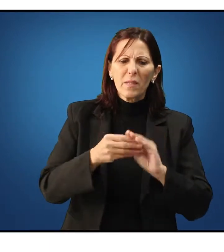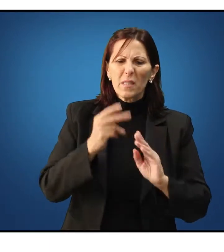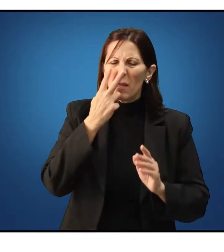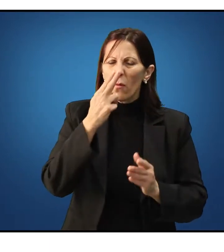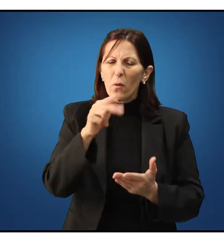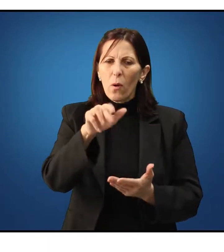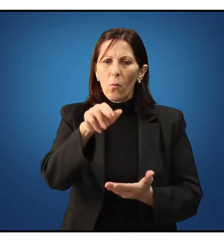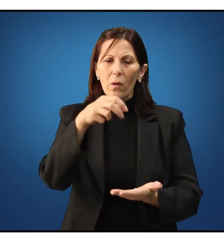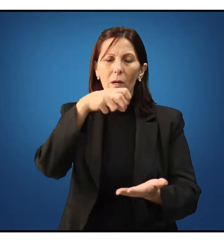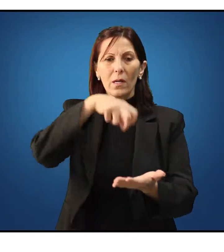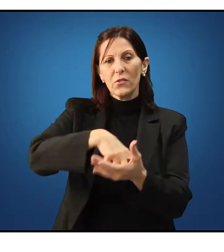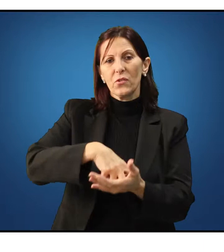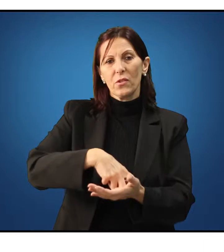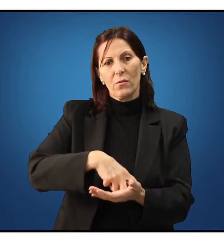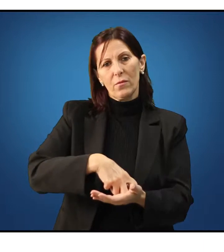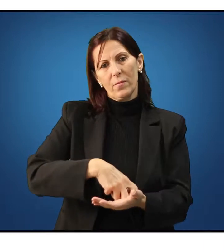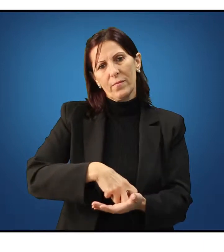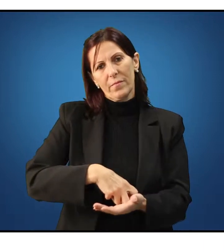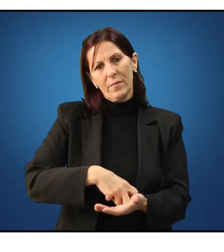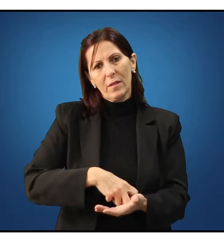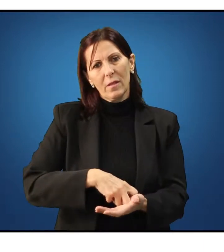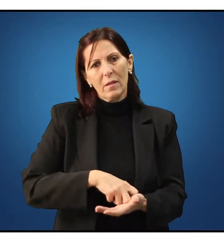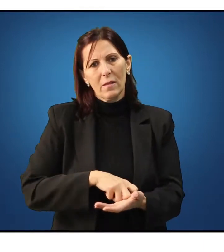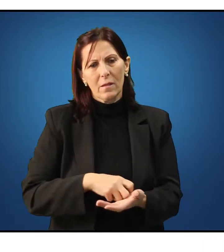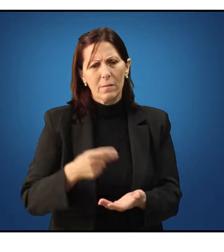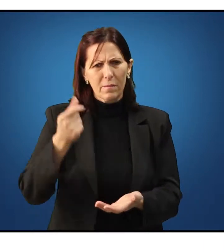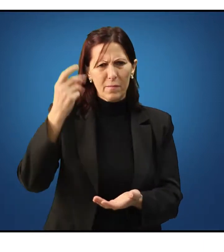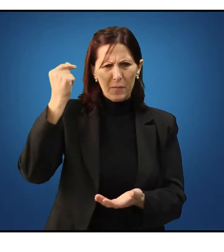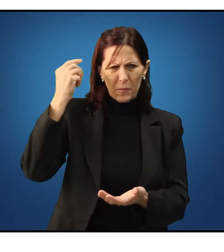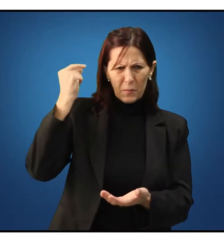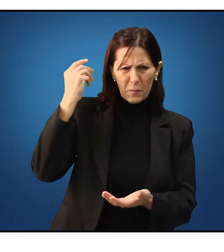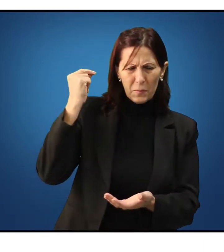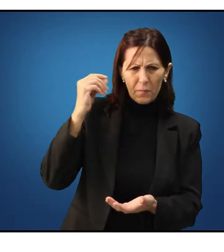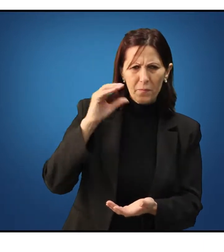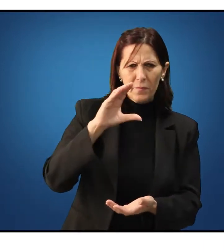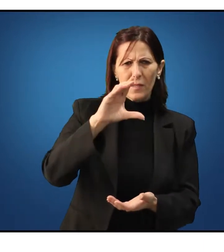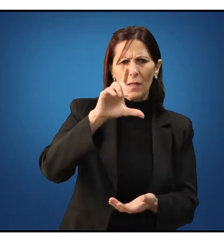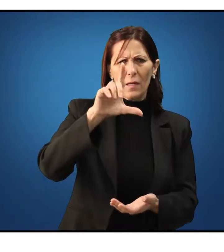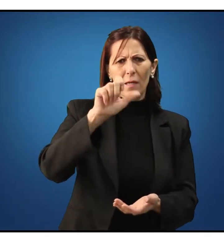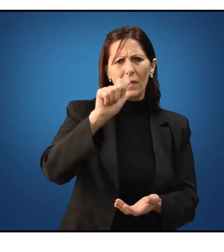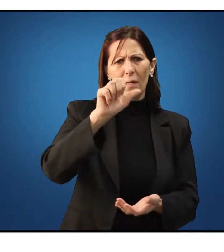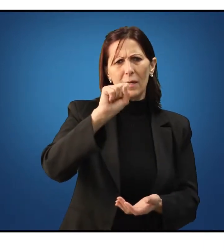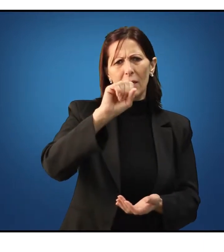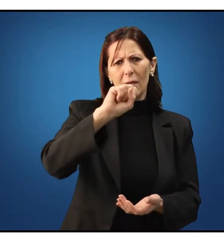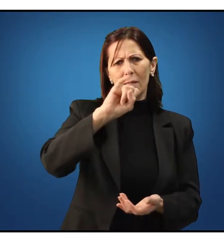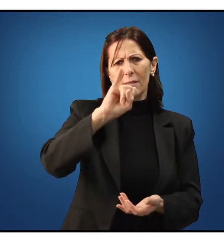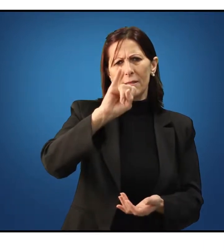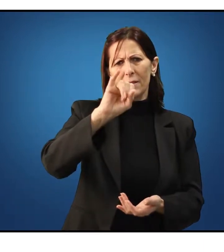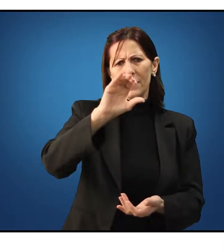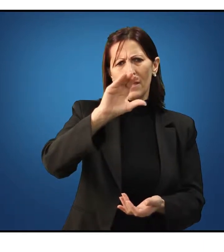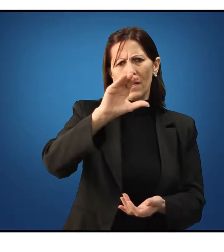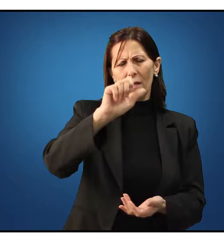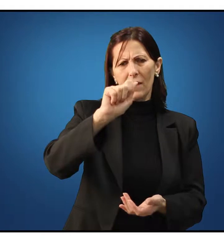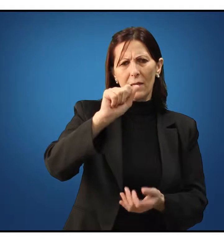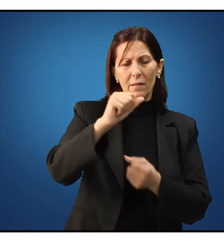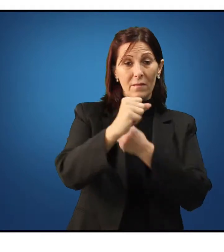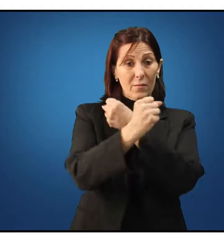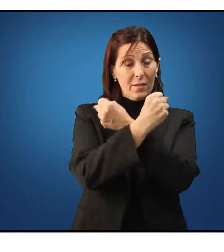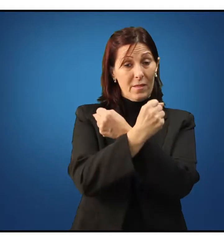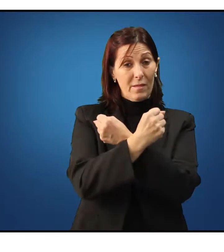que na Antiguidade Clássica esse trabalho era feito pelos escravos, na chamada Idade Média feita pelos servos.